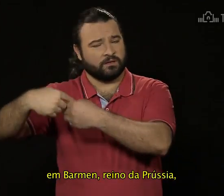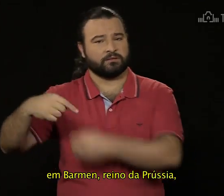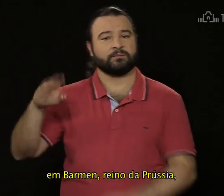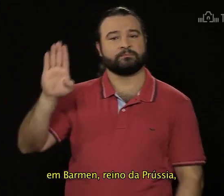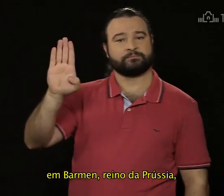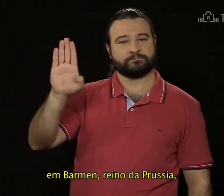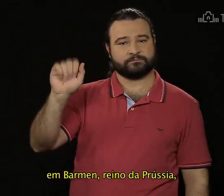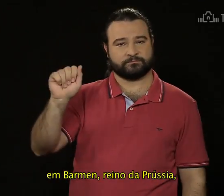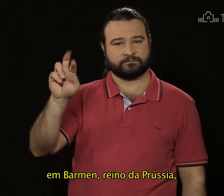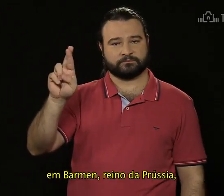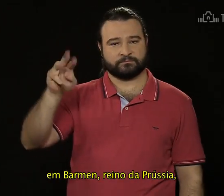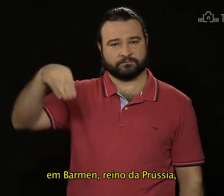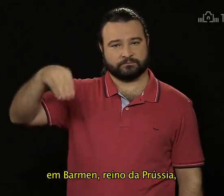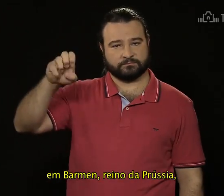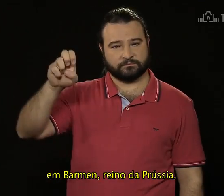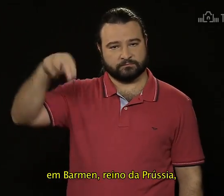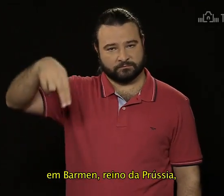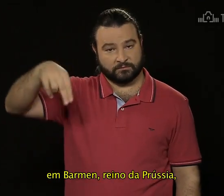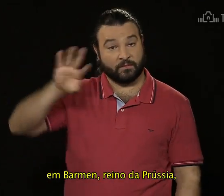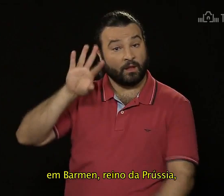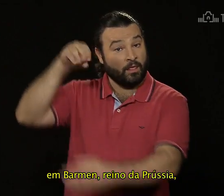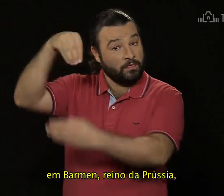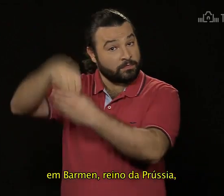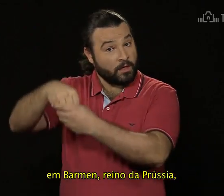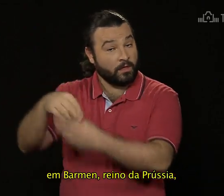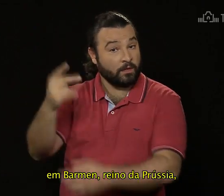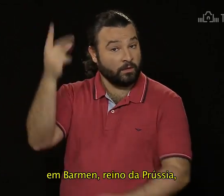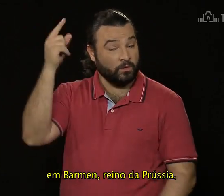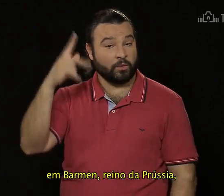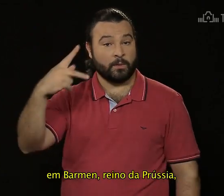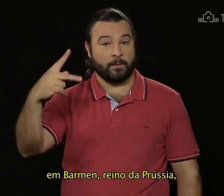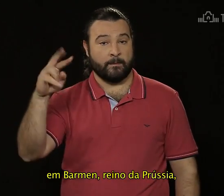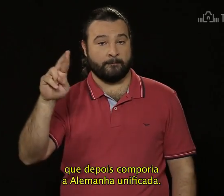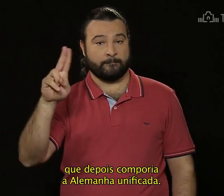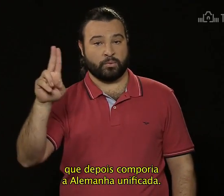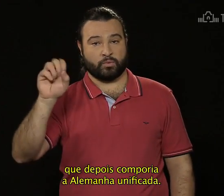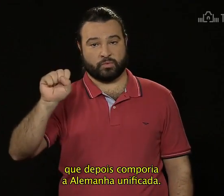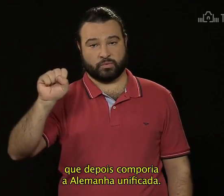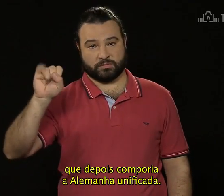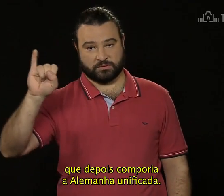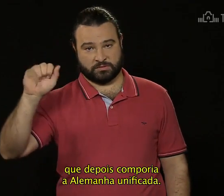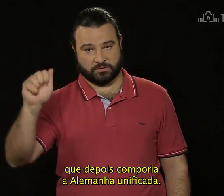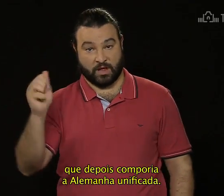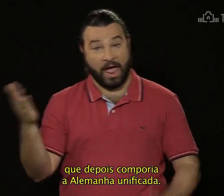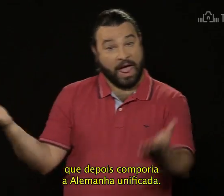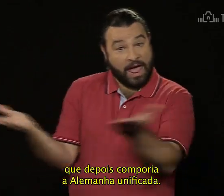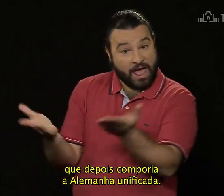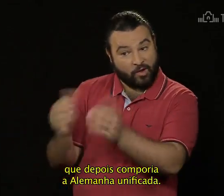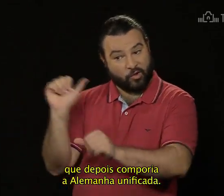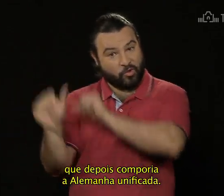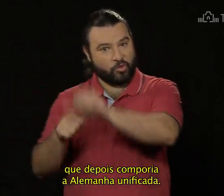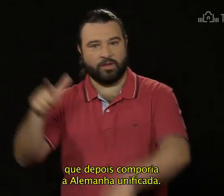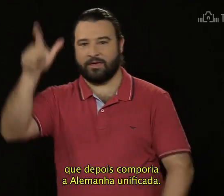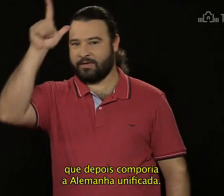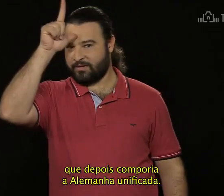Barmen Reino da Prússia que depois comporia a Alemanha unificada